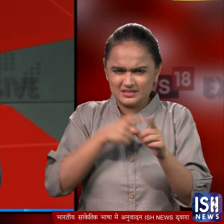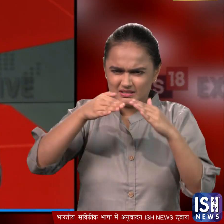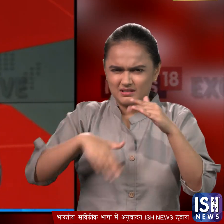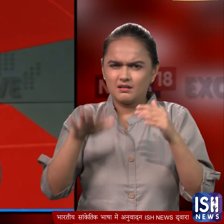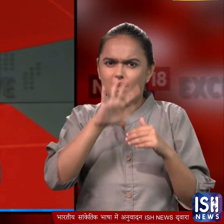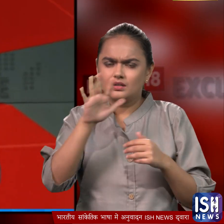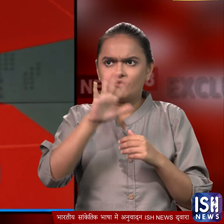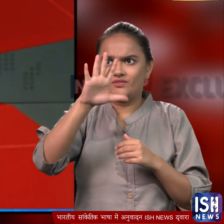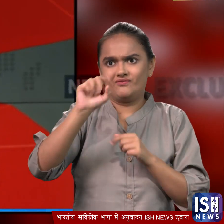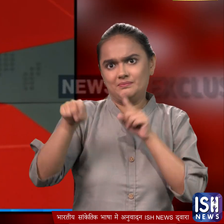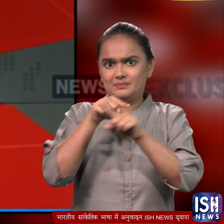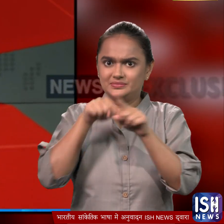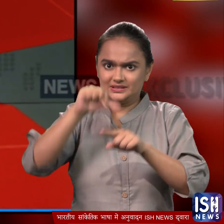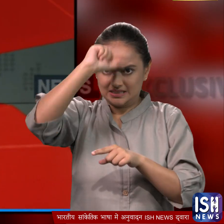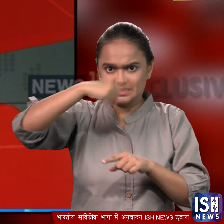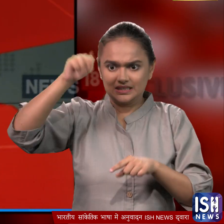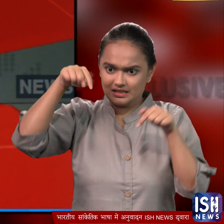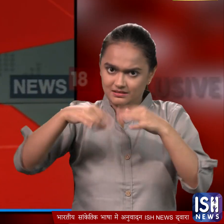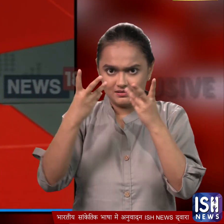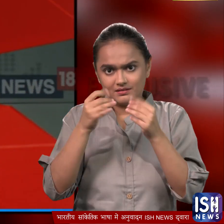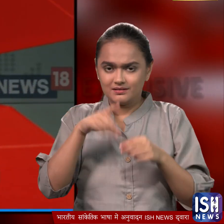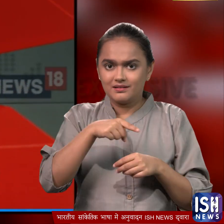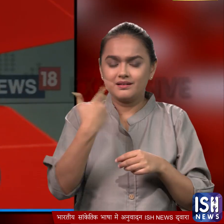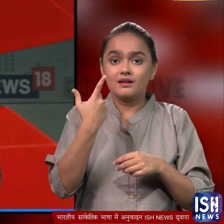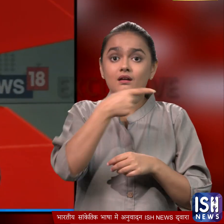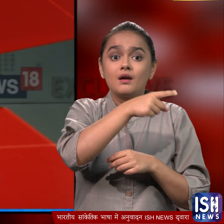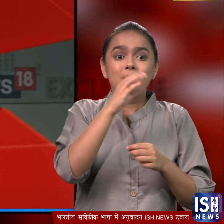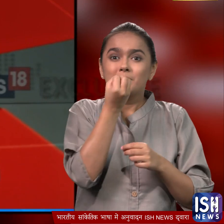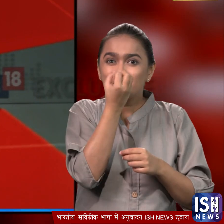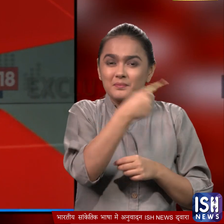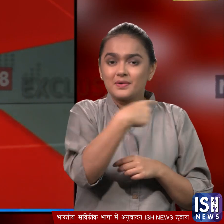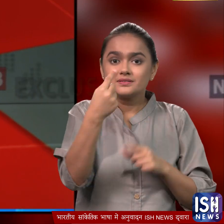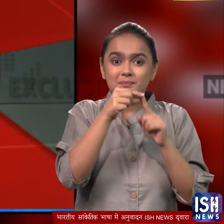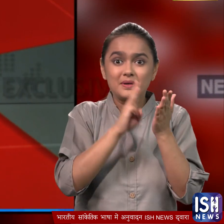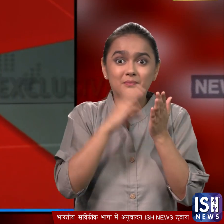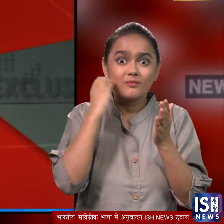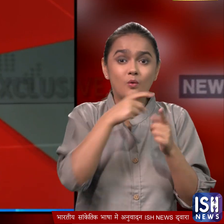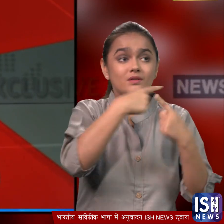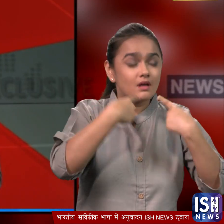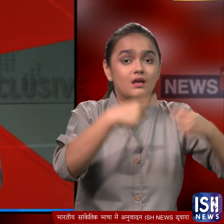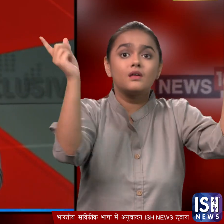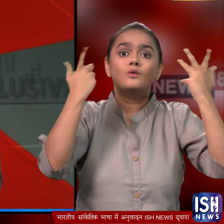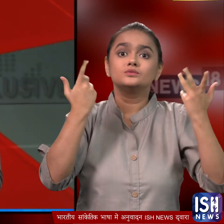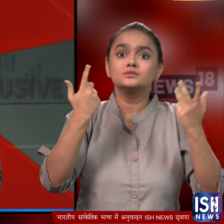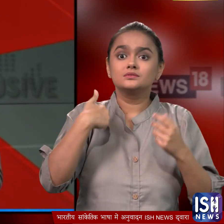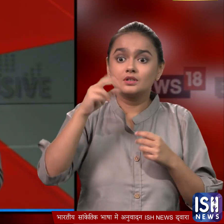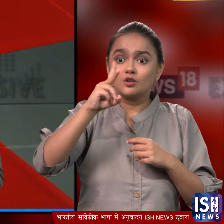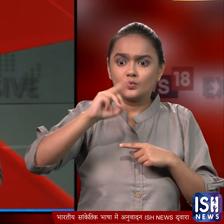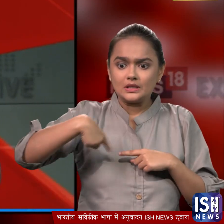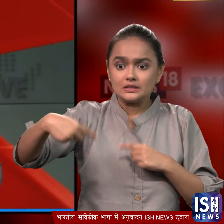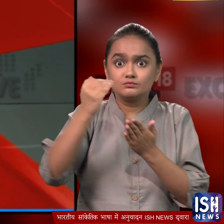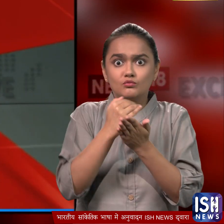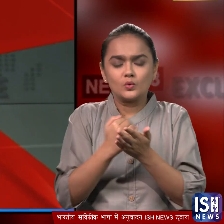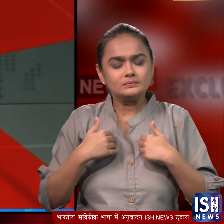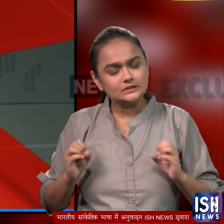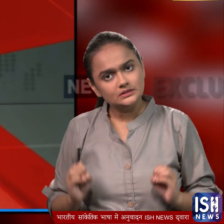से कम उम्र के लोगों की आबादी लगभग 50% है, जिनको पार्टी से जोड़ने के लिए बीजेपी युवा मोर्चा ने प्रधानमंत्री मोदी के जन्मदिन पर